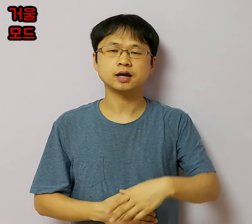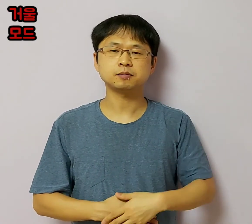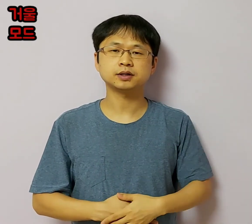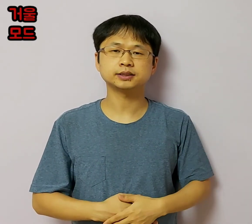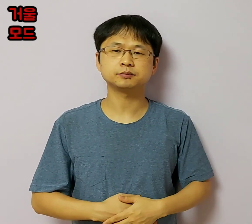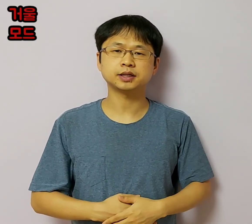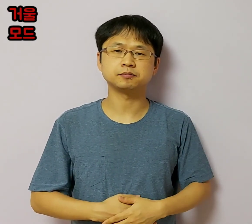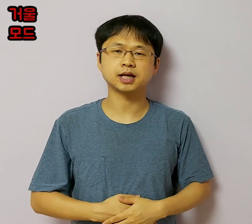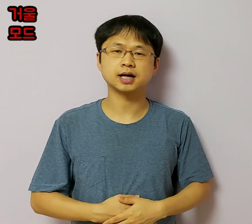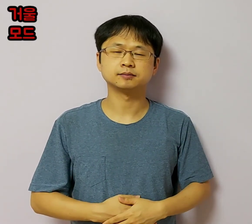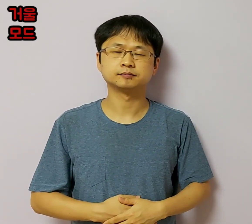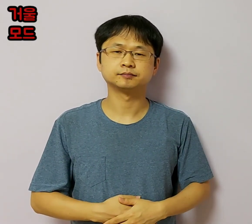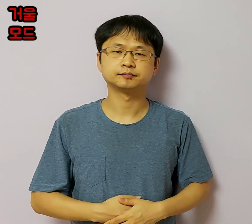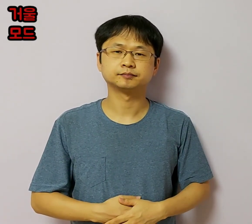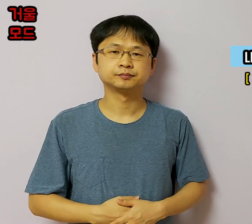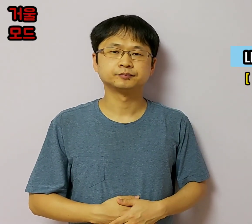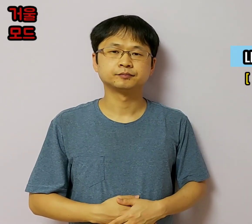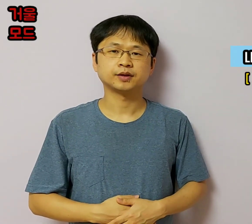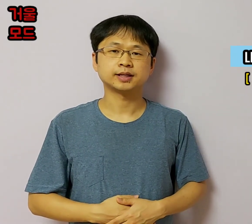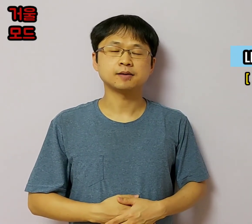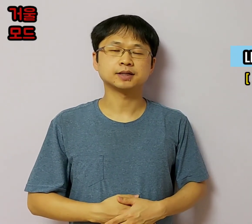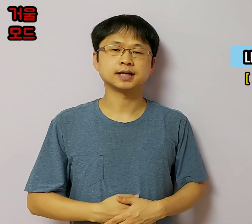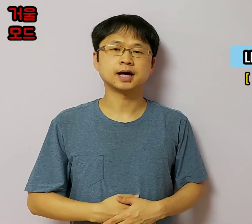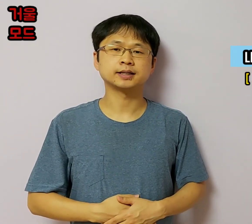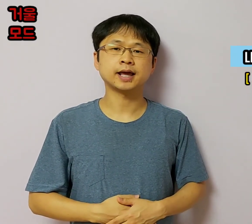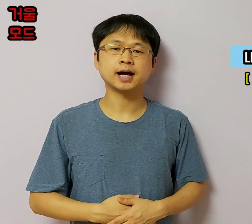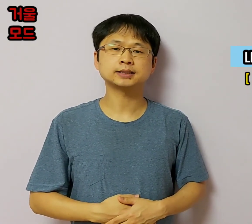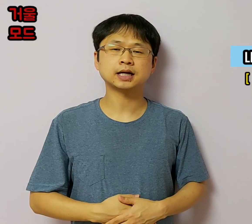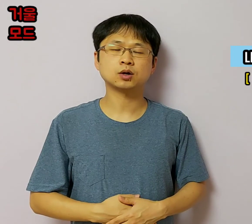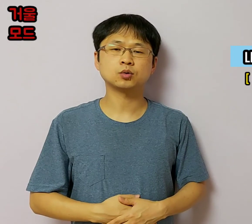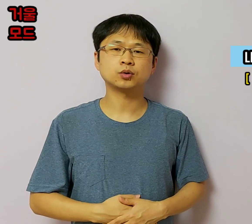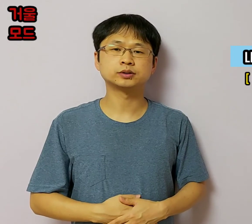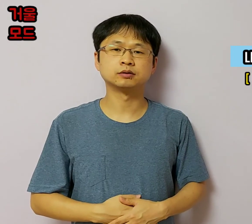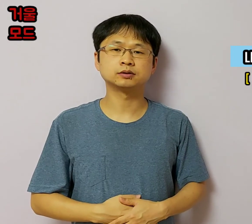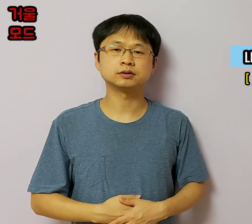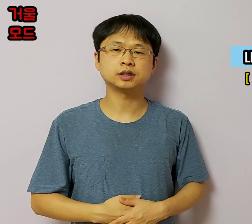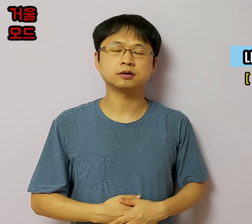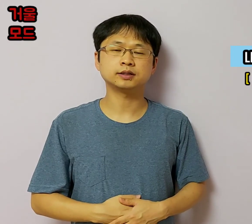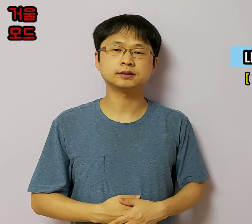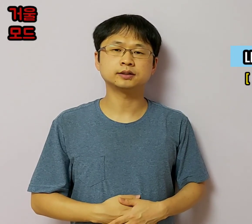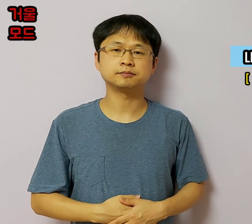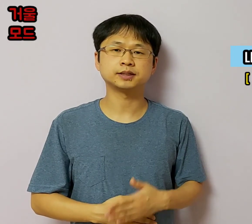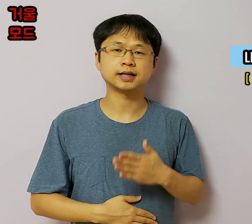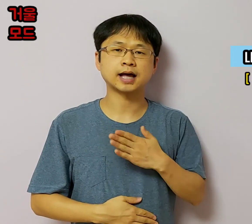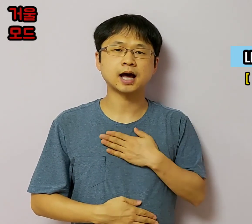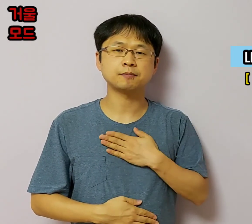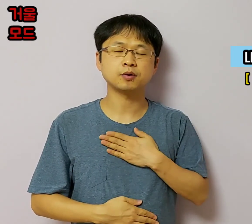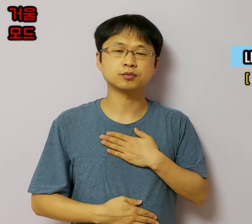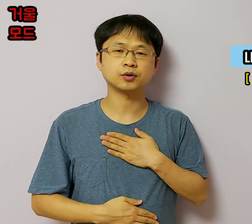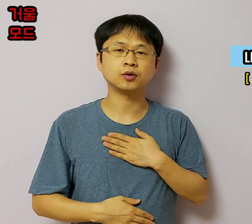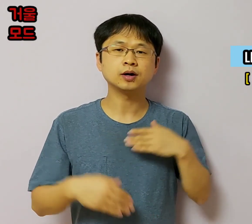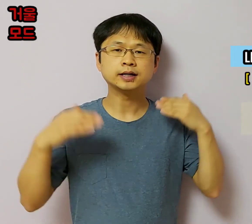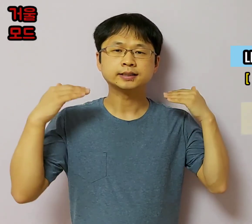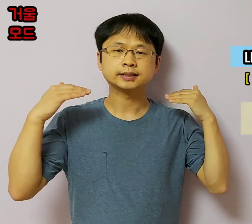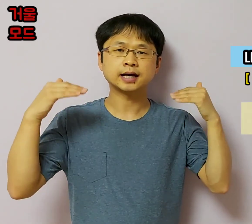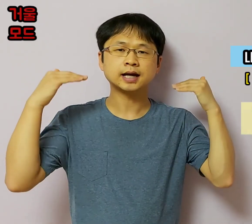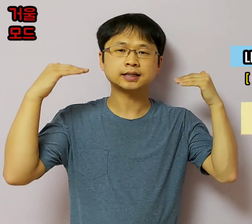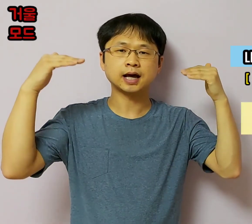이렇게 표현하시면 됩니다. 네, 다음 가사 내가 잘하고 정든 이 거리를 입니다. 나 배웠고요. 잘하다